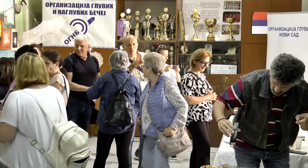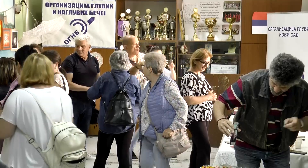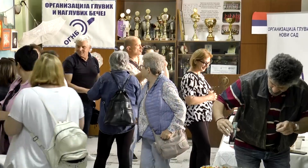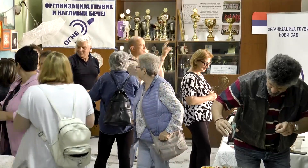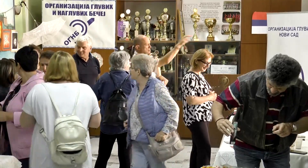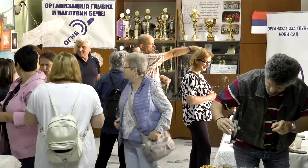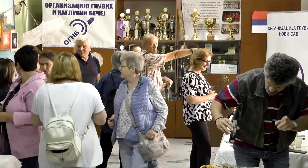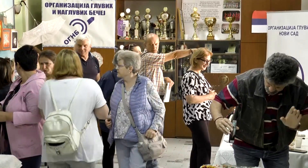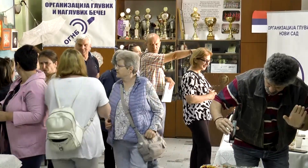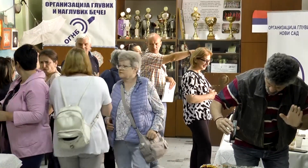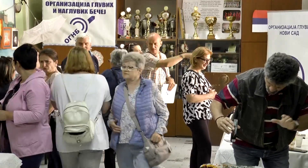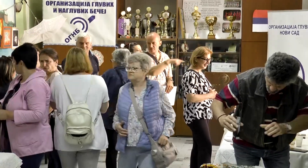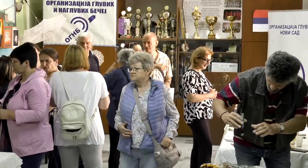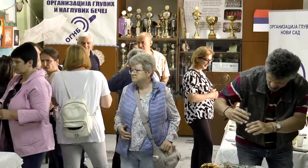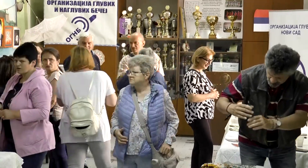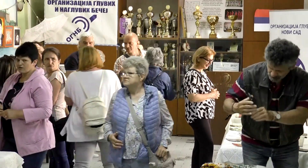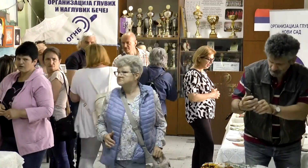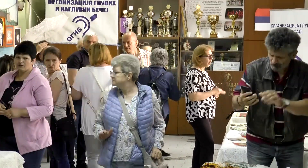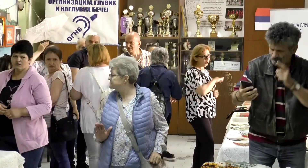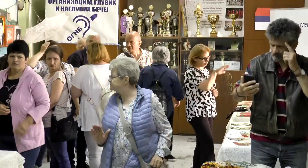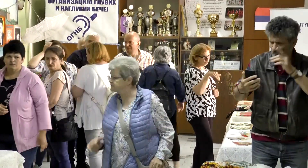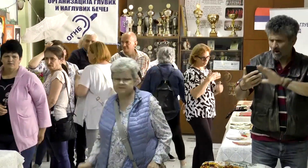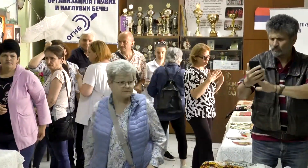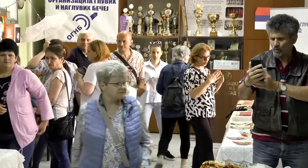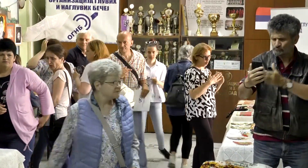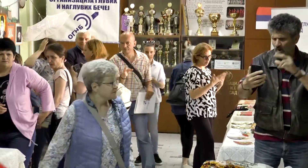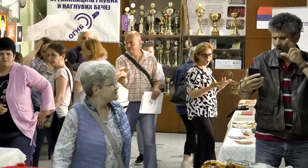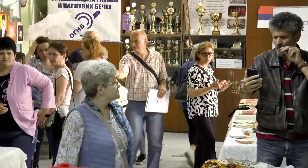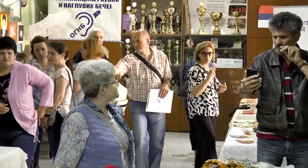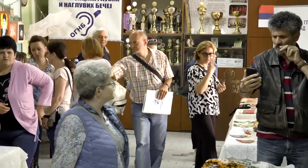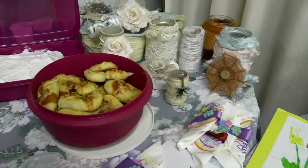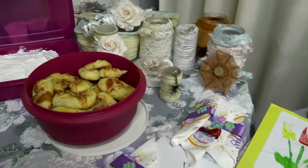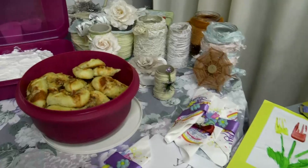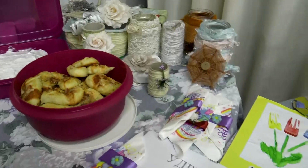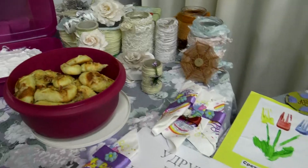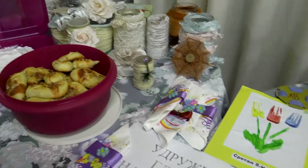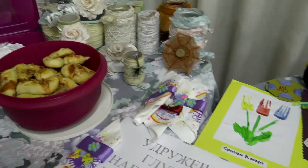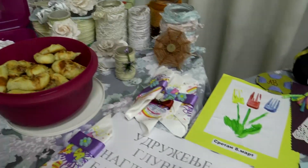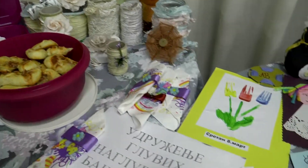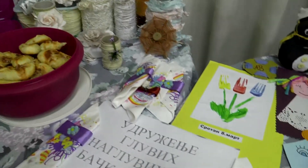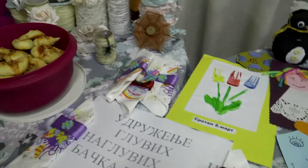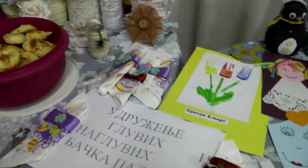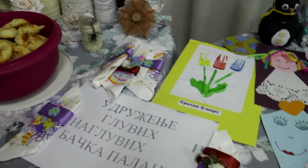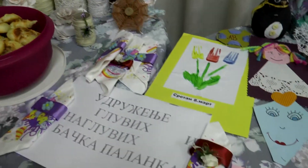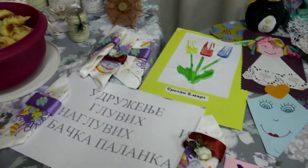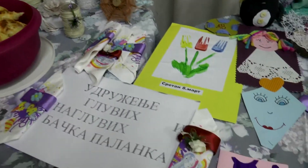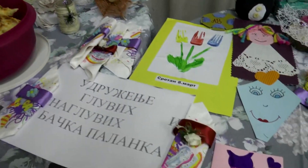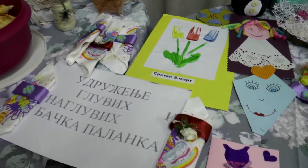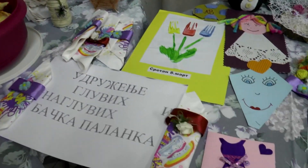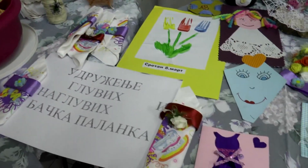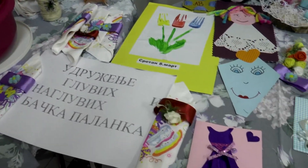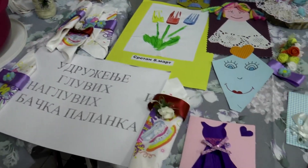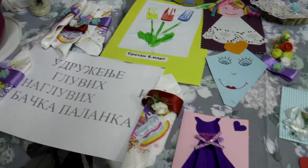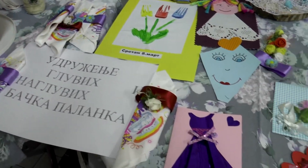gluvih i nagluvih Vojvodine, a uz finansijsku podršku Ministarstva za rad, boračka i socijalna pitanja. U okviru